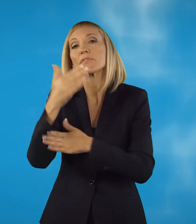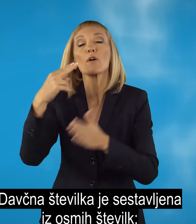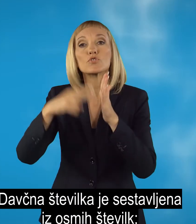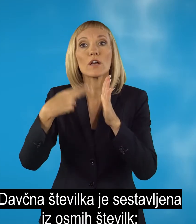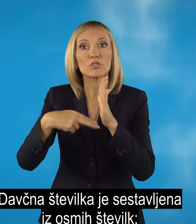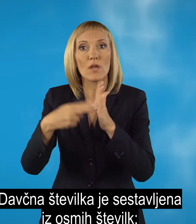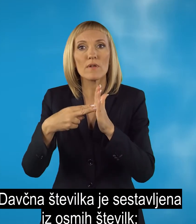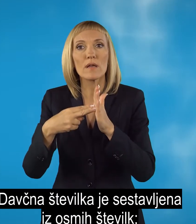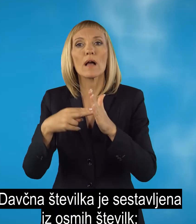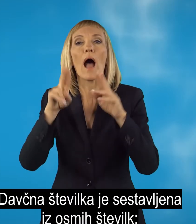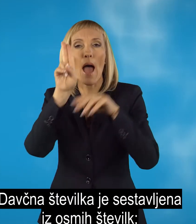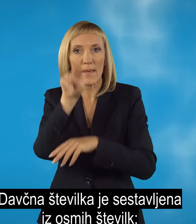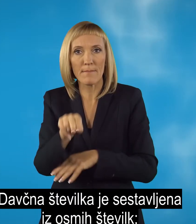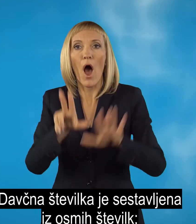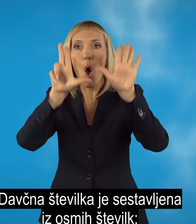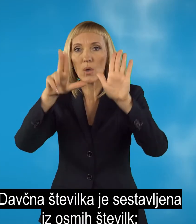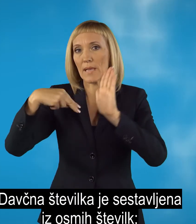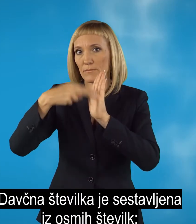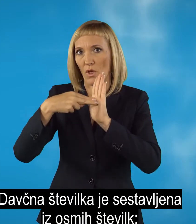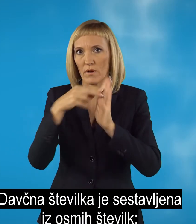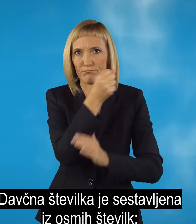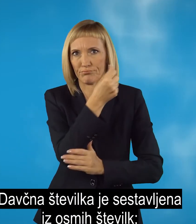Davčna številka je sestavljena iz 8 številk.